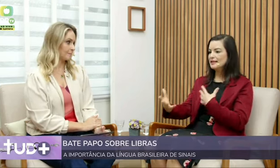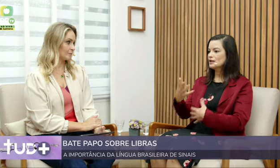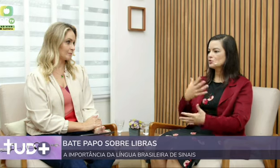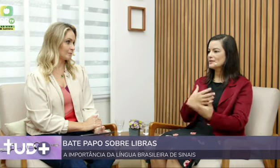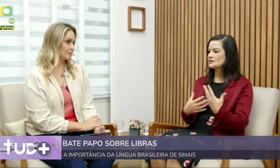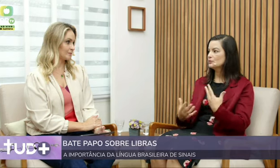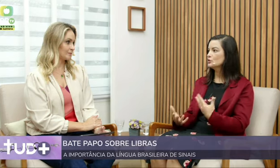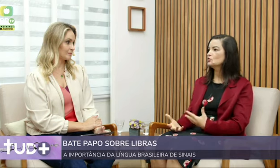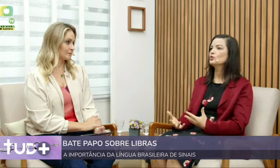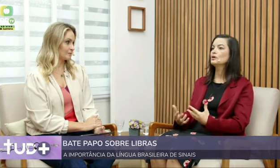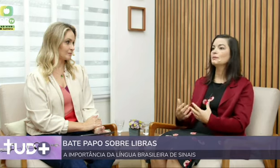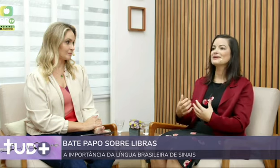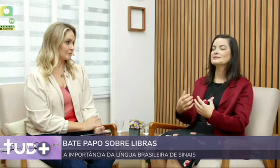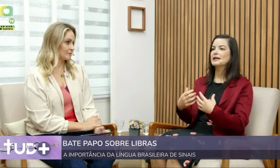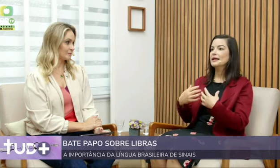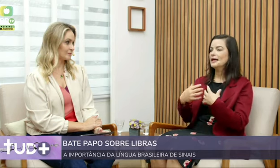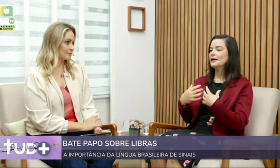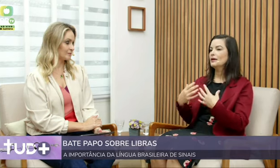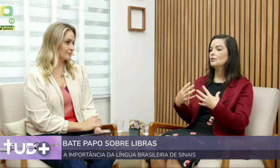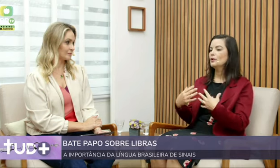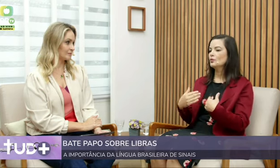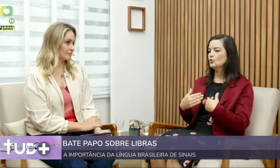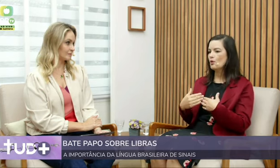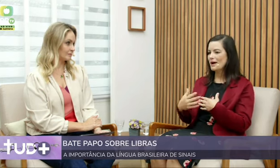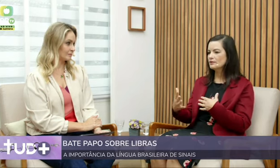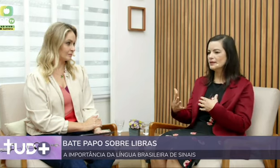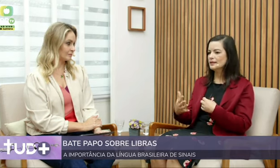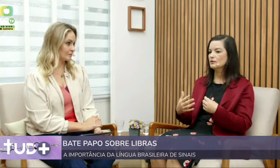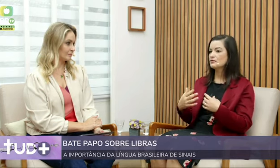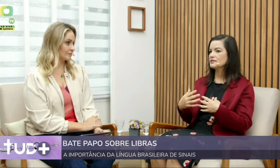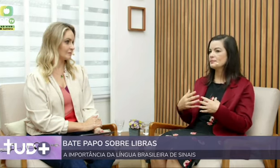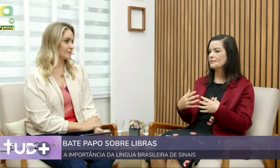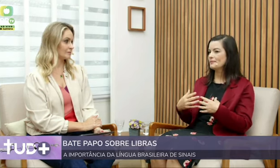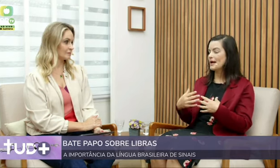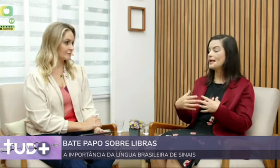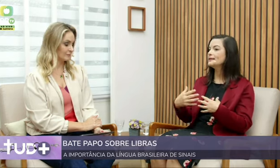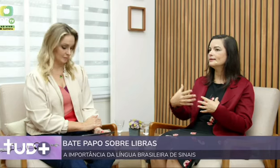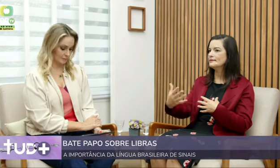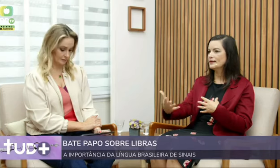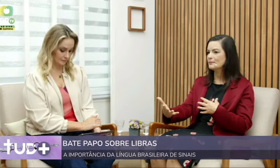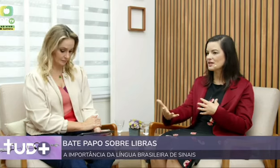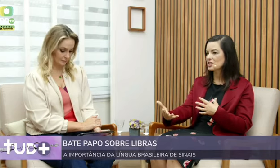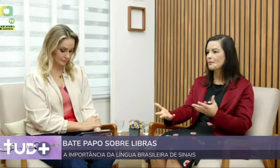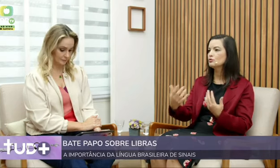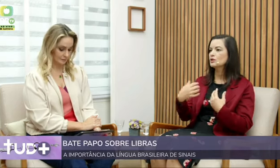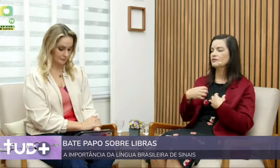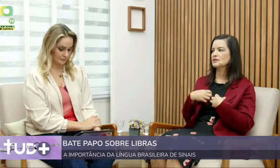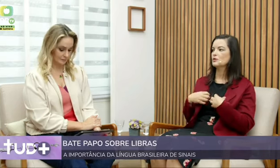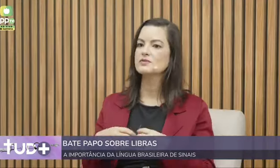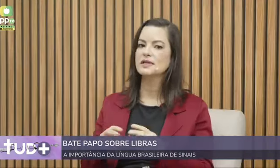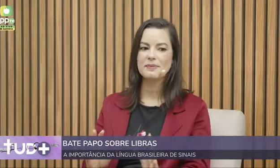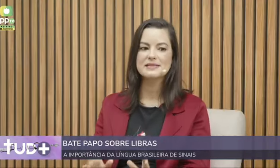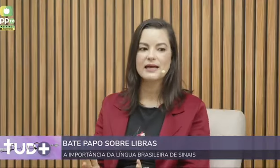na articulação motora, mas o normal da língua é você entender mais rápido do que você conseguir passar